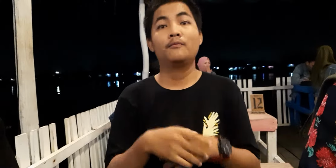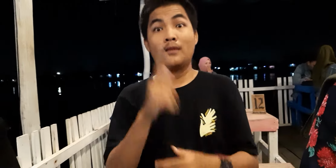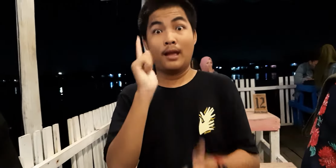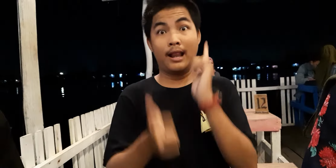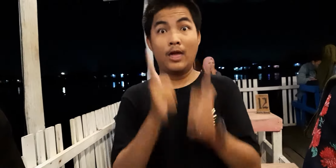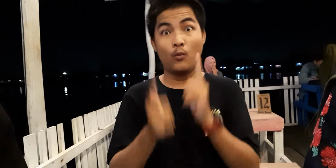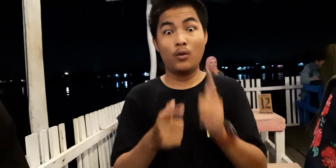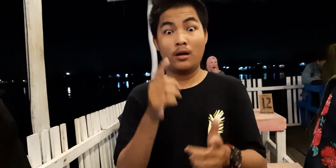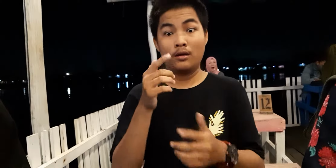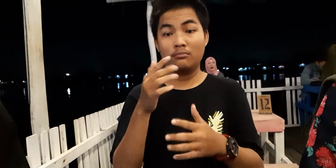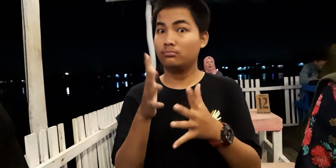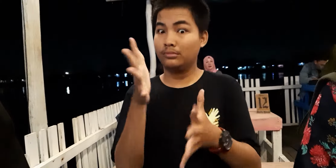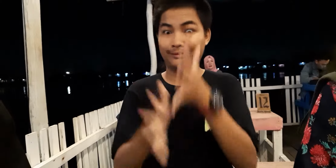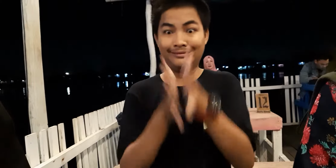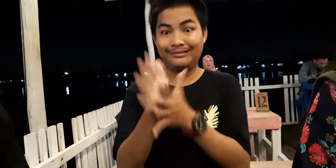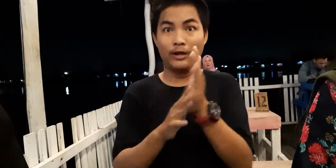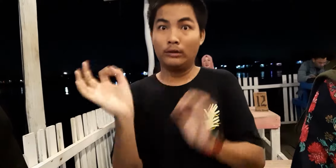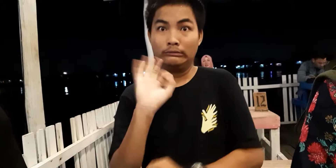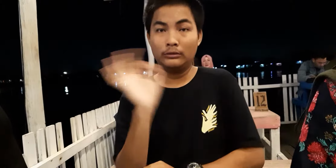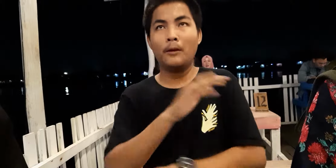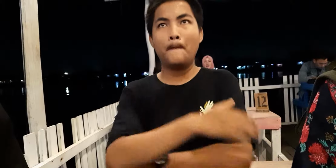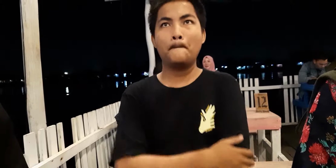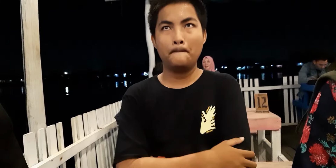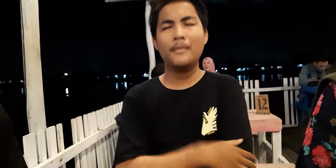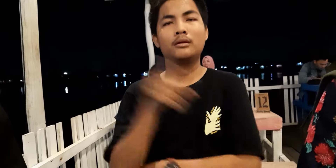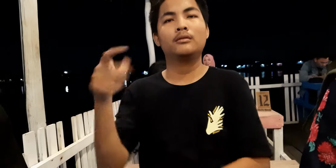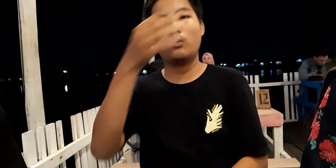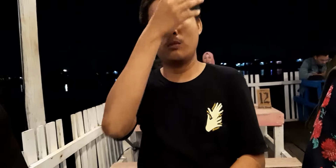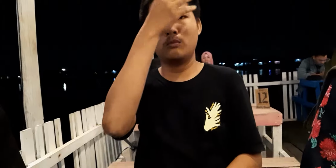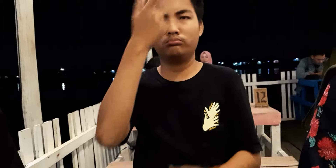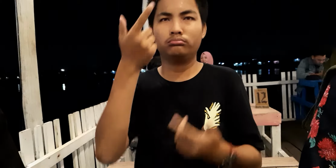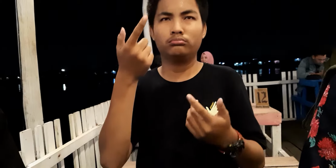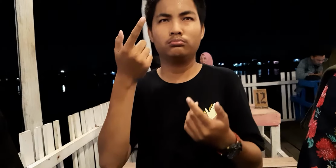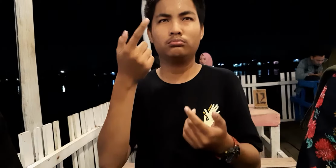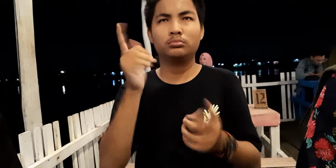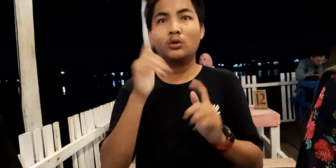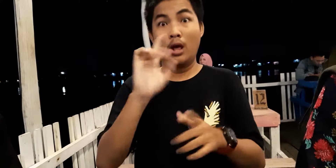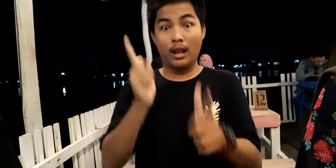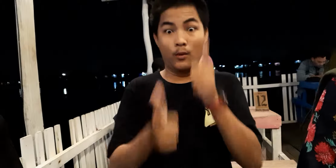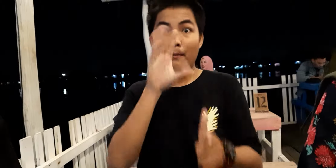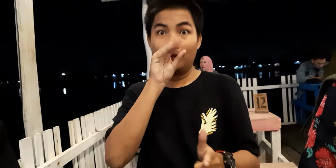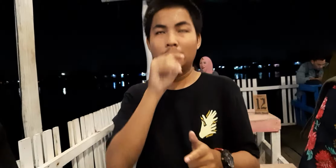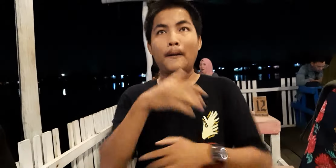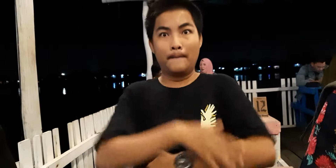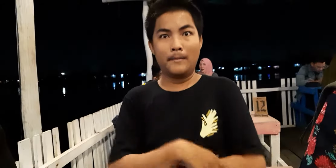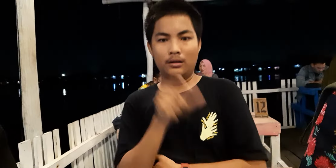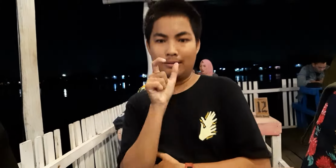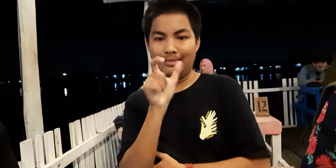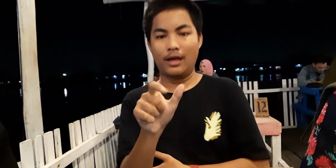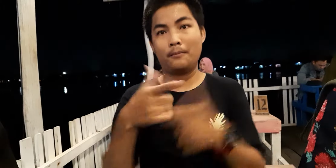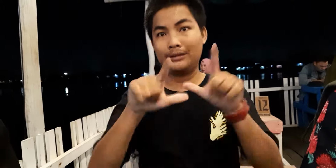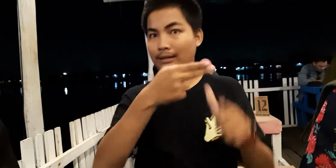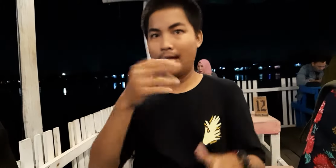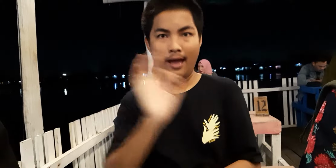saya apa ya? Seperti abang gitu bisa melihat dunia di luar sana." Itu yang saya tangkap dari mata